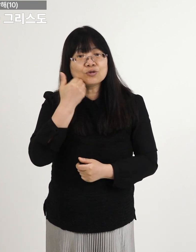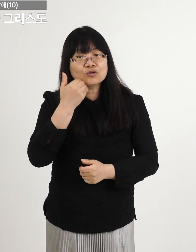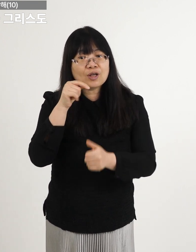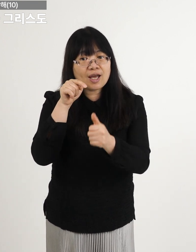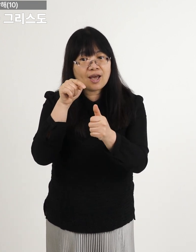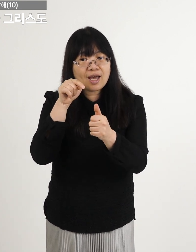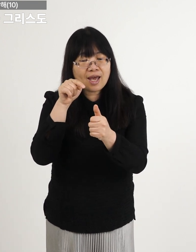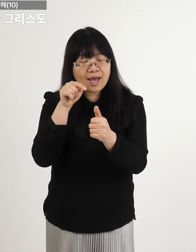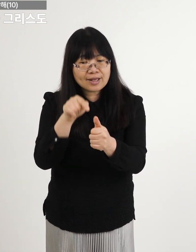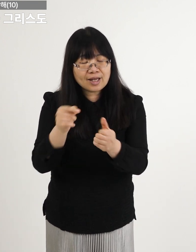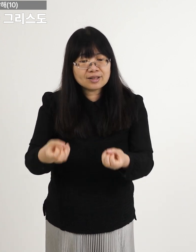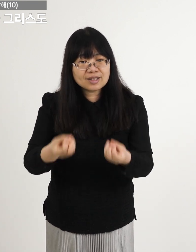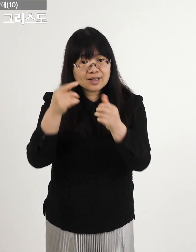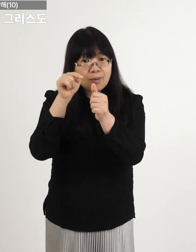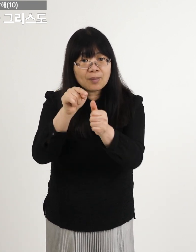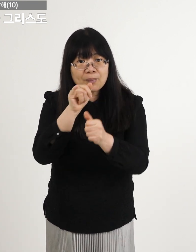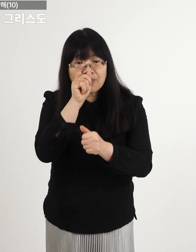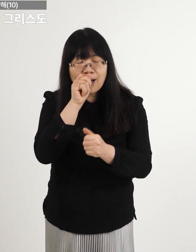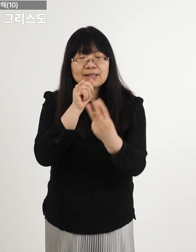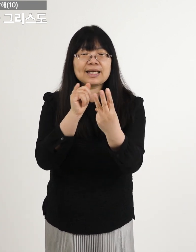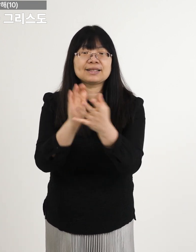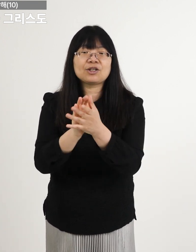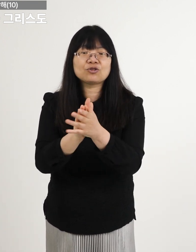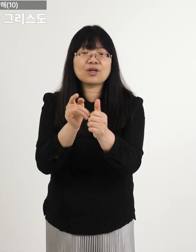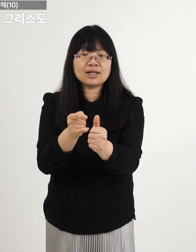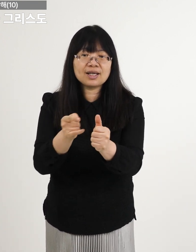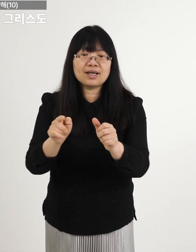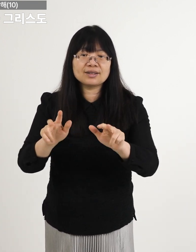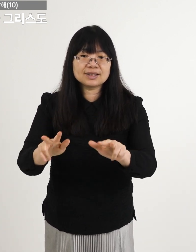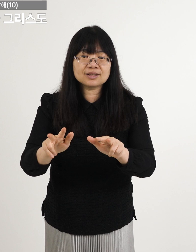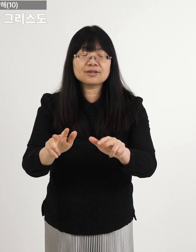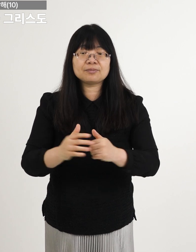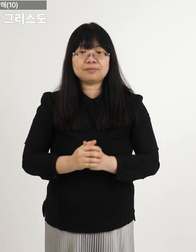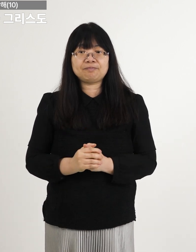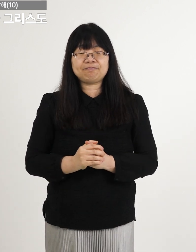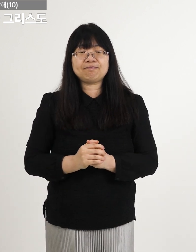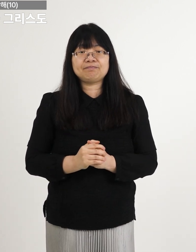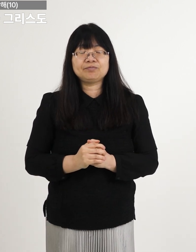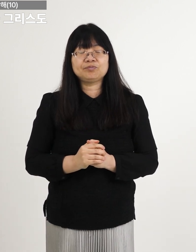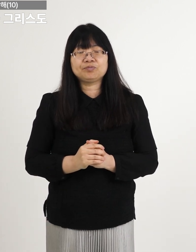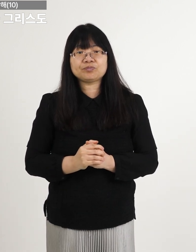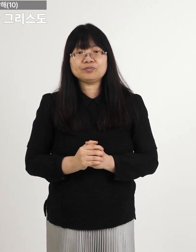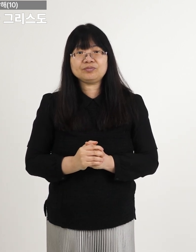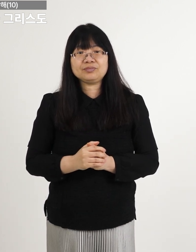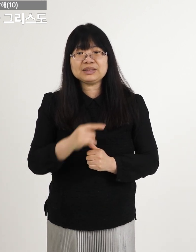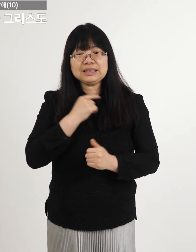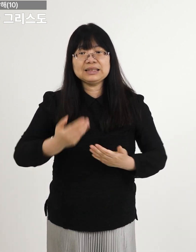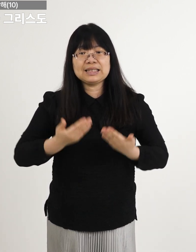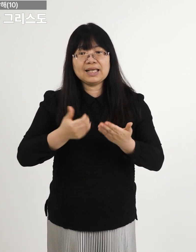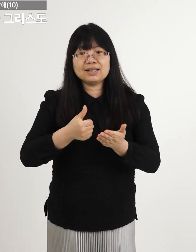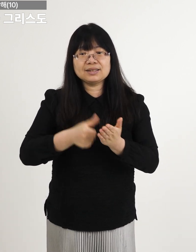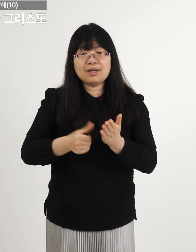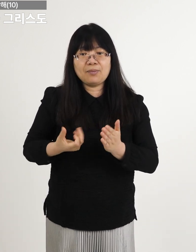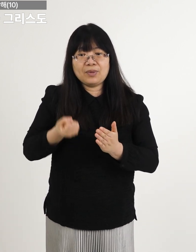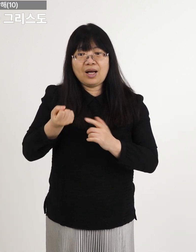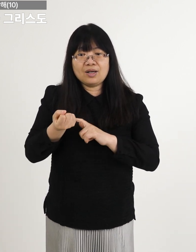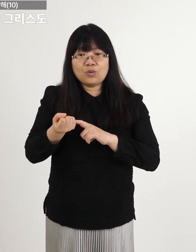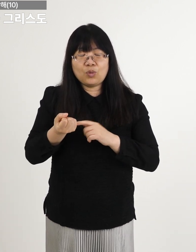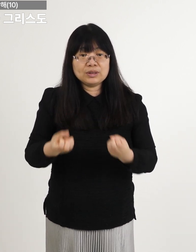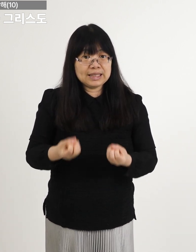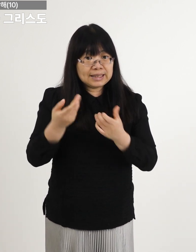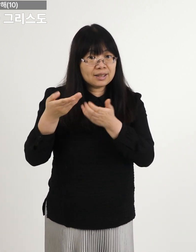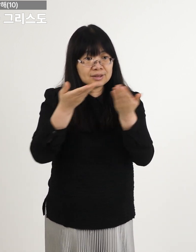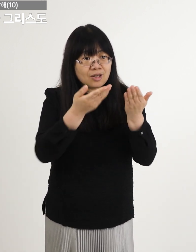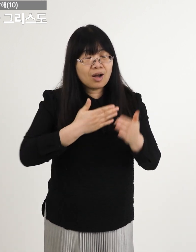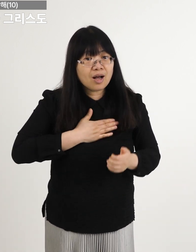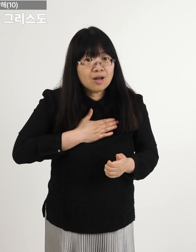드리라는 겁니까? 세 친구에게 너희 가서 희생 제물을 가지고 가서 제사를